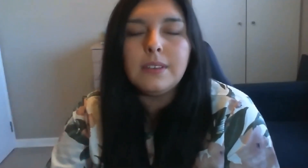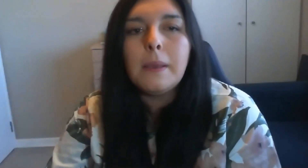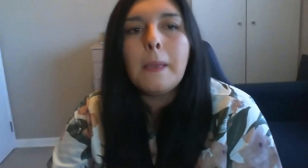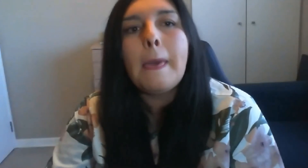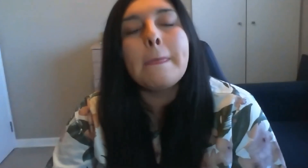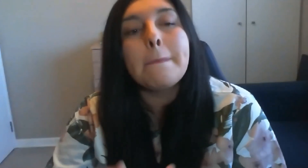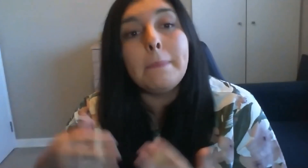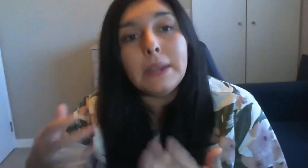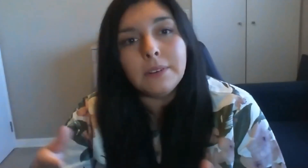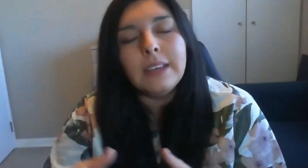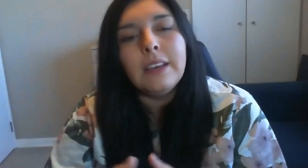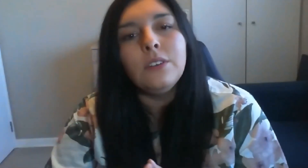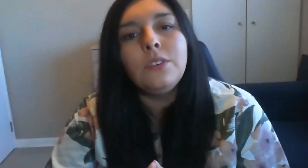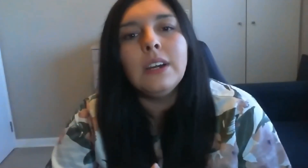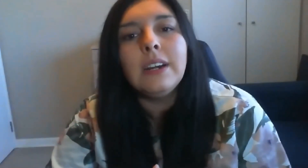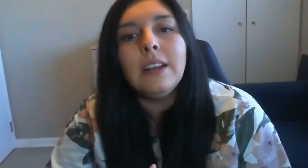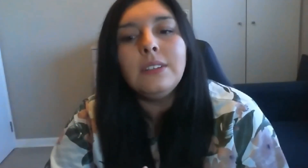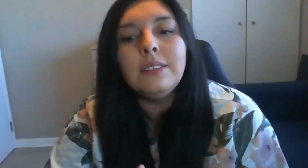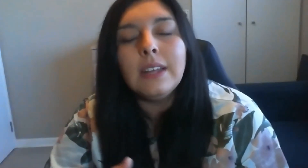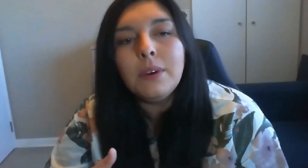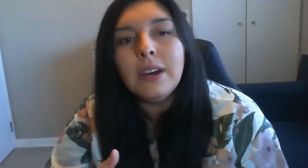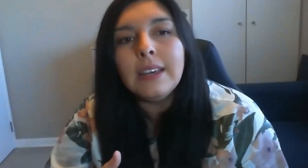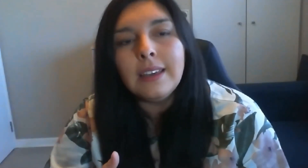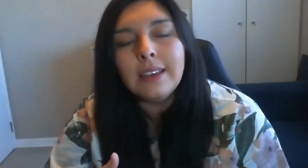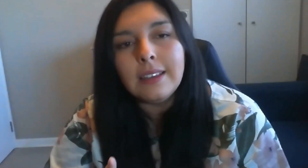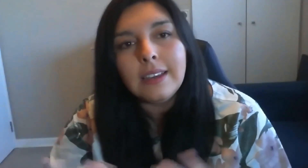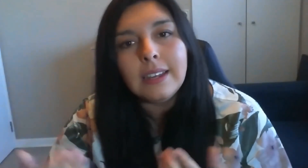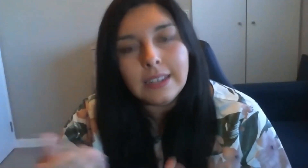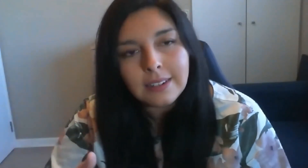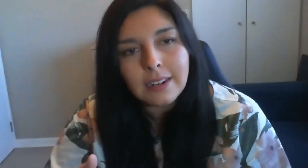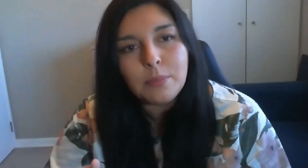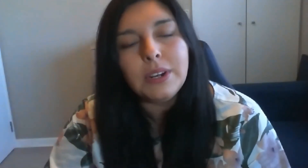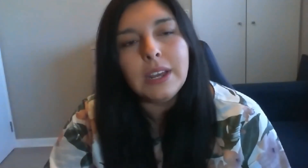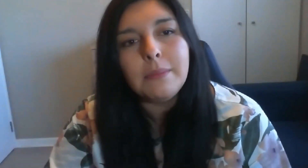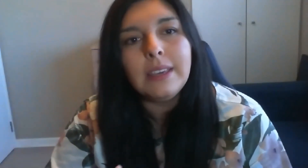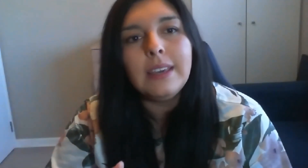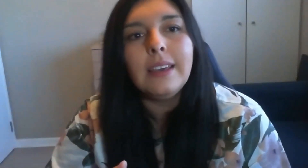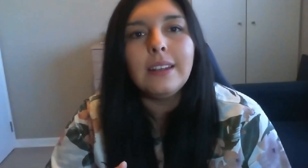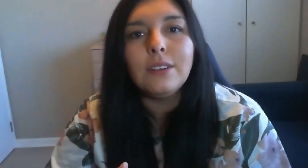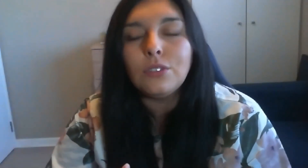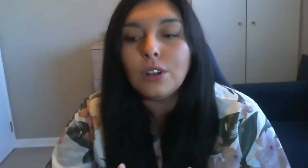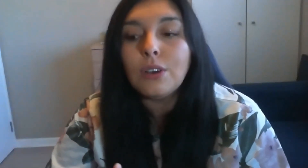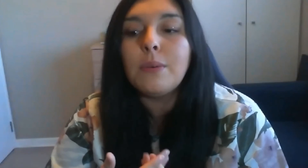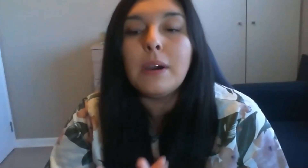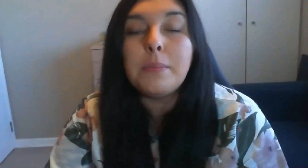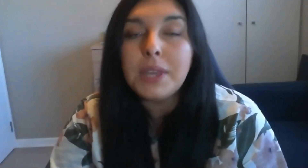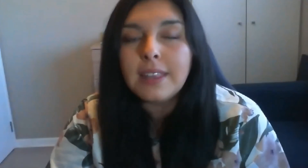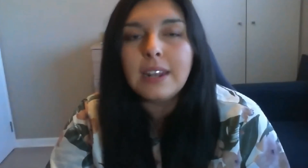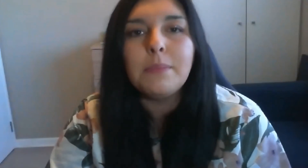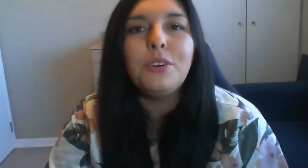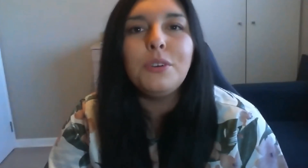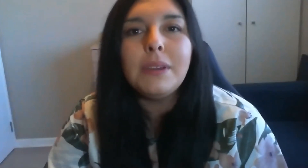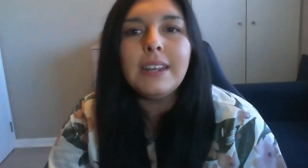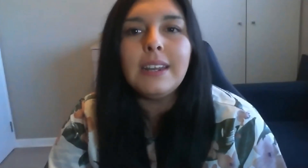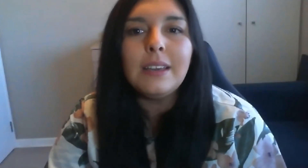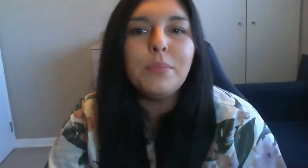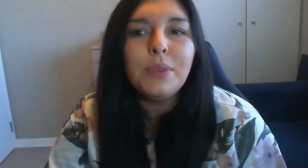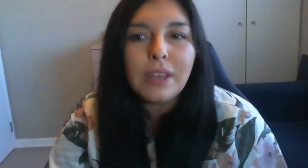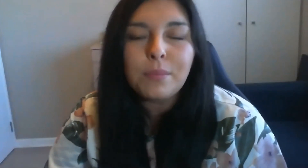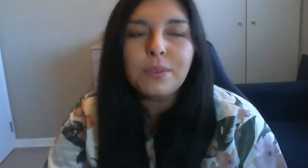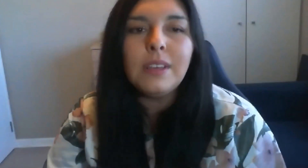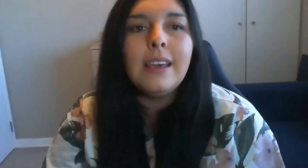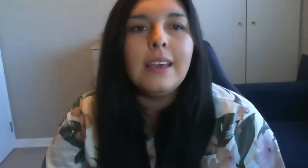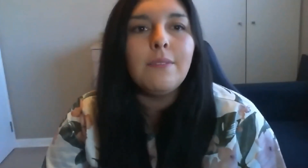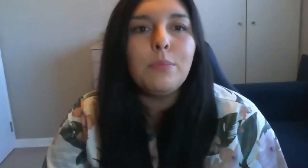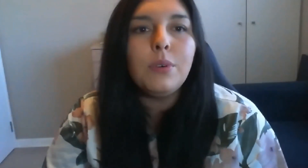discapacidad, pero nosotros acá los instamos a que ingresen al programa, que nosotros los vamos a apoyar de la mejor manera que